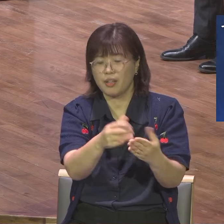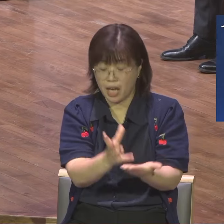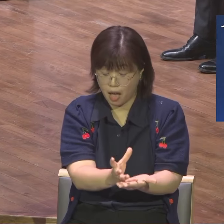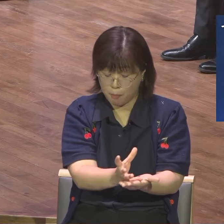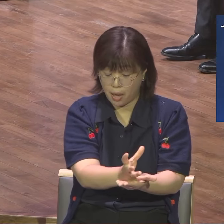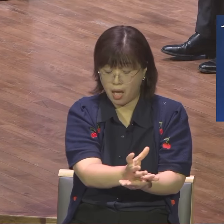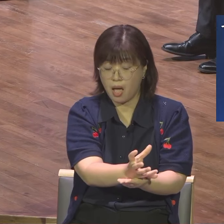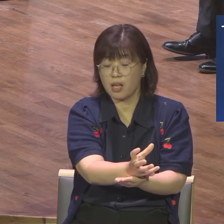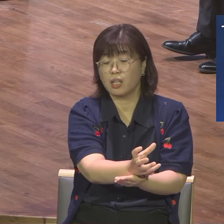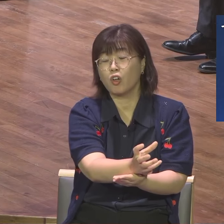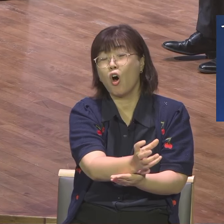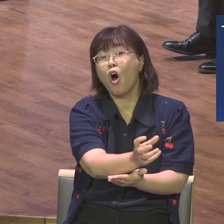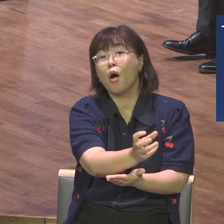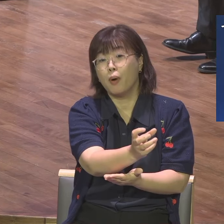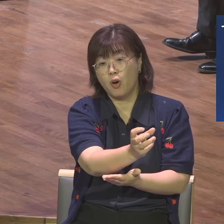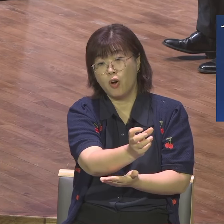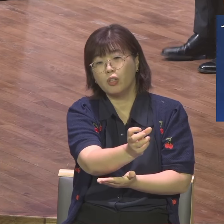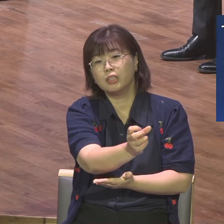가물화에